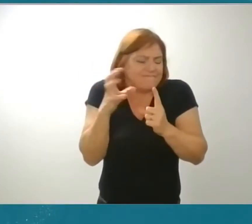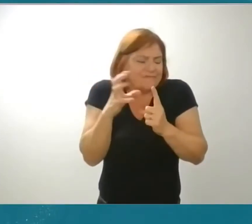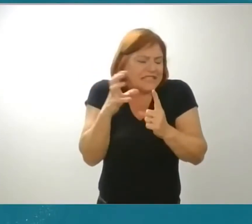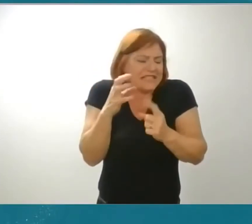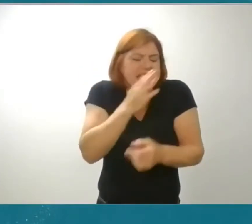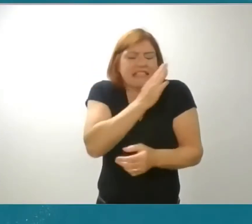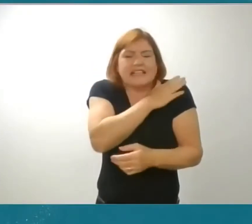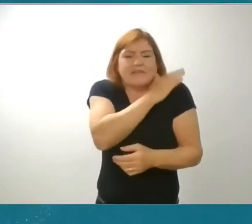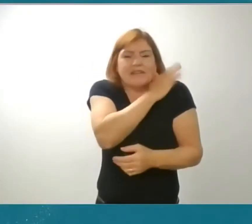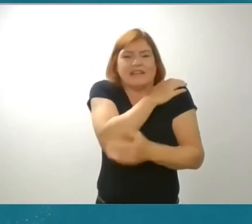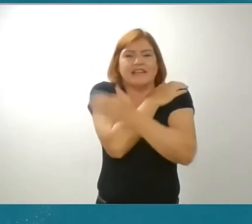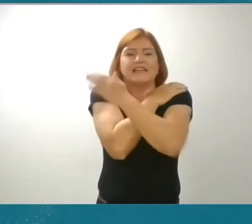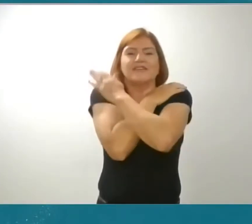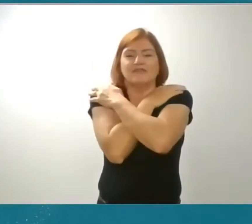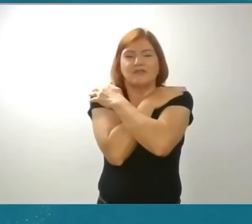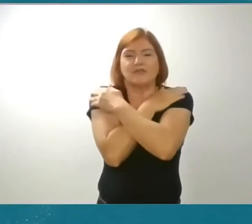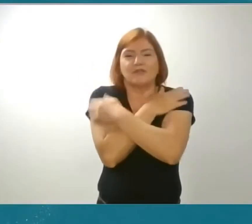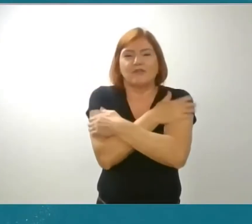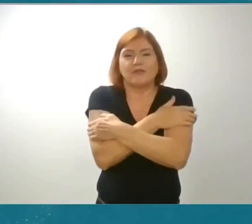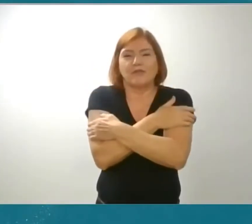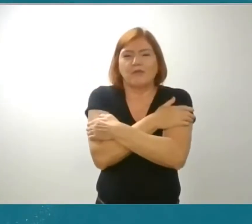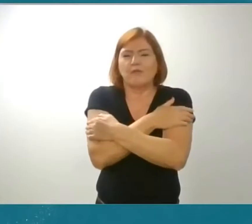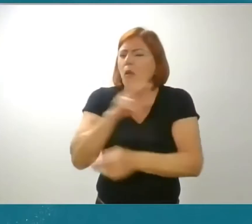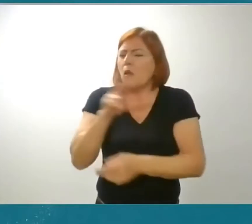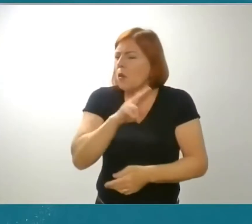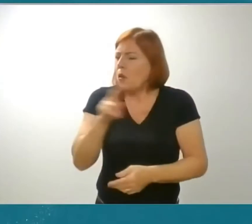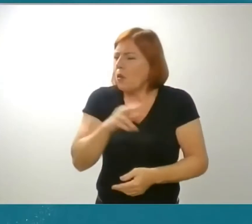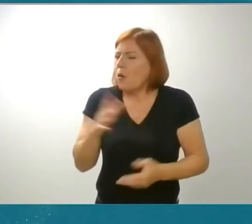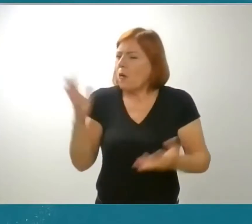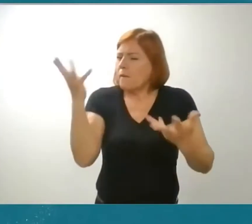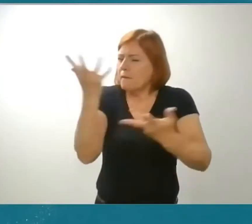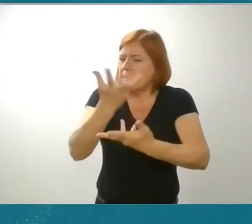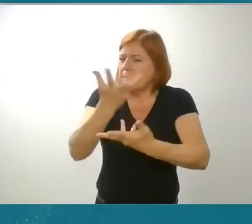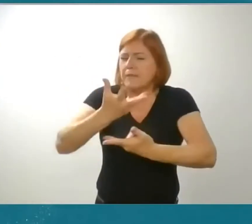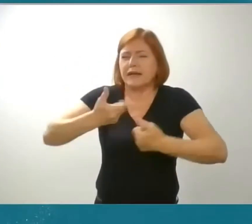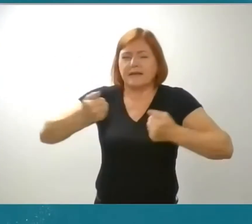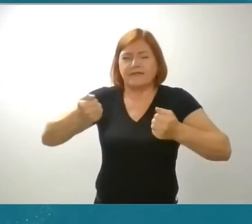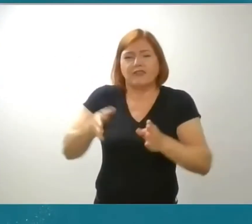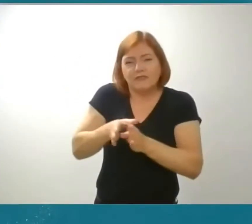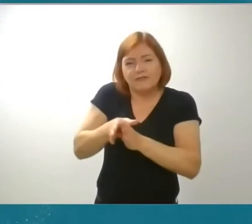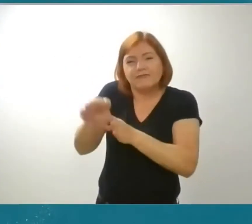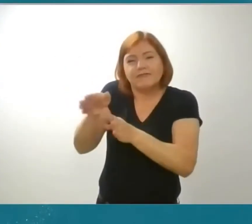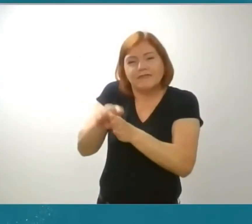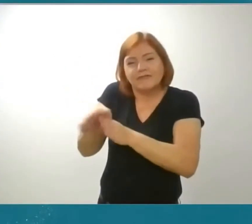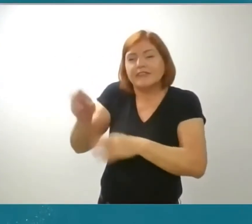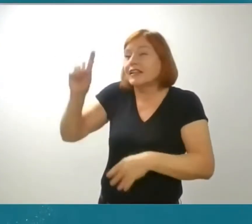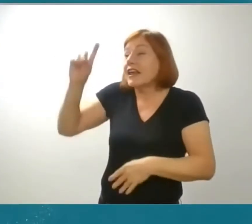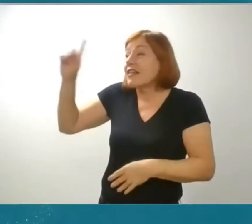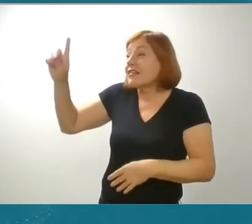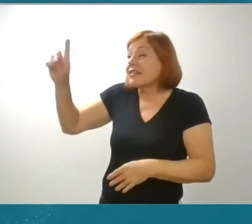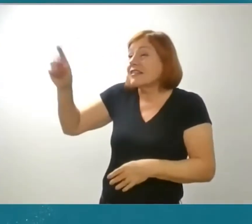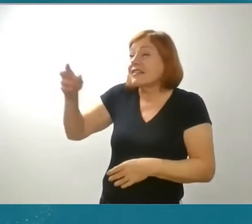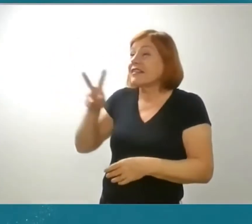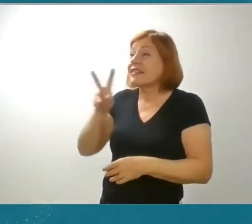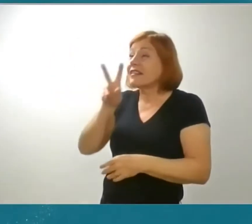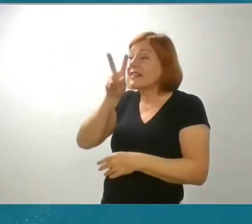dia. Como é que nós vamos repartir esse despojo? Fica um pouquinho com esse, fica um pouquinho com aquele. Irmãos, as donas de casa também estão repartindo